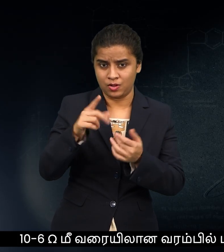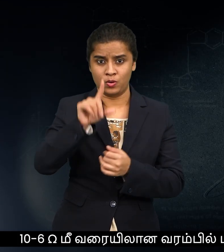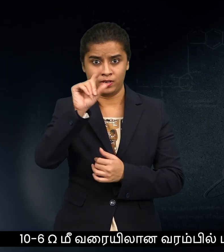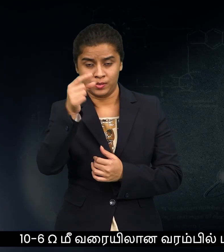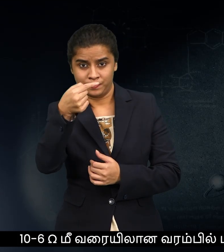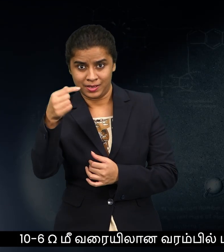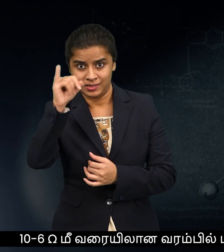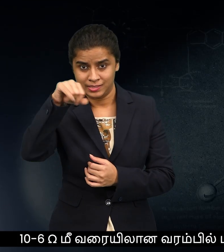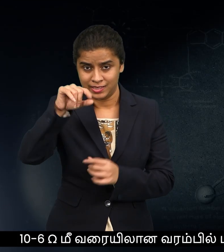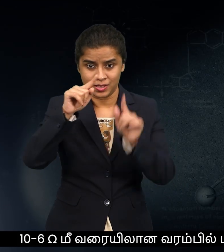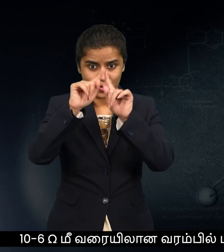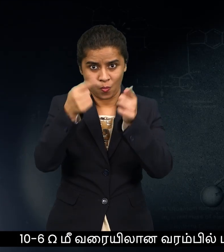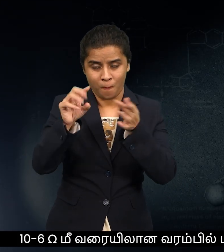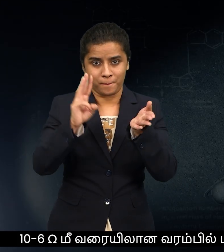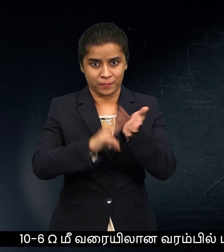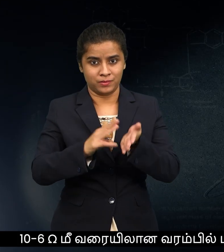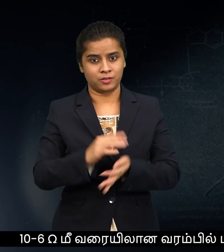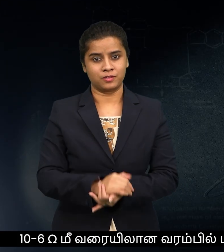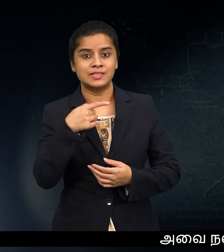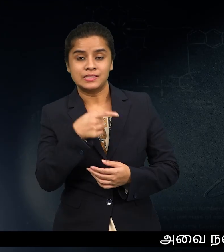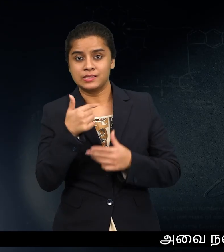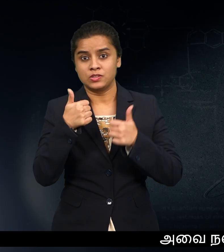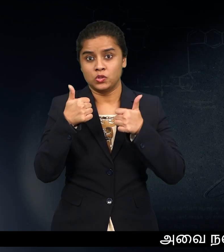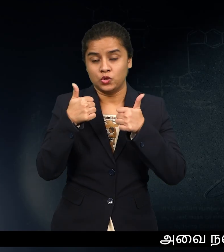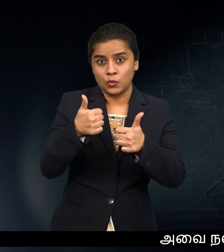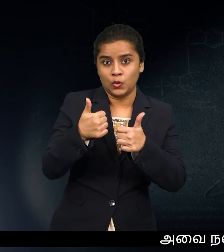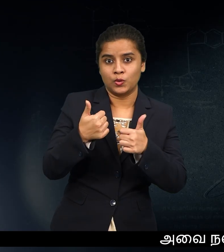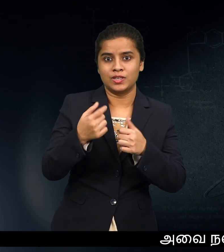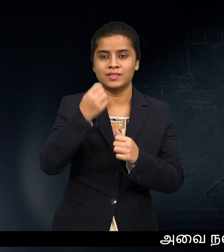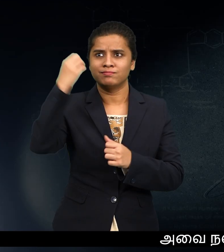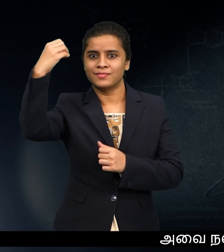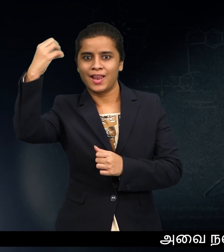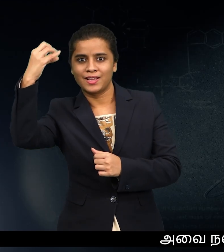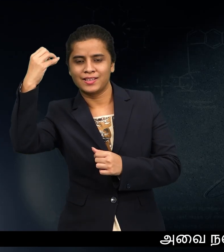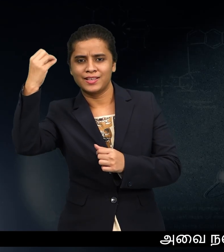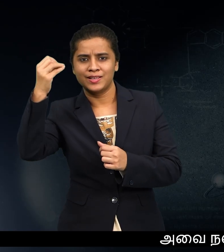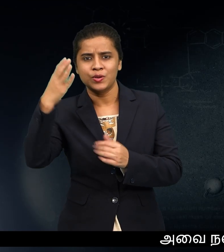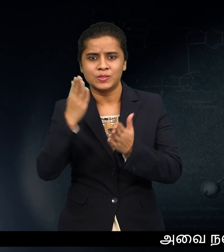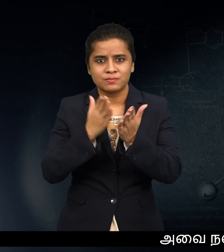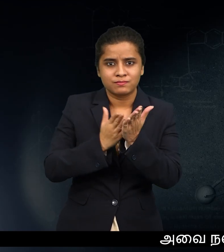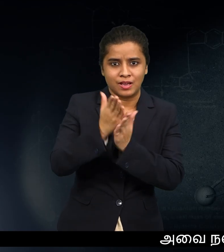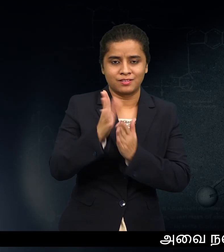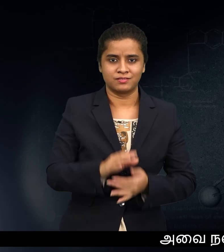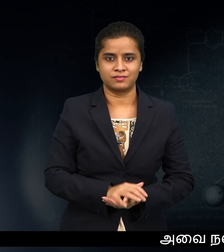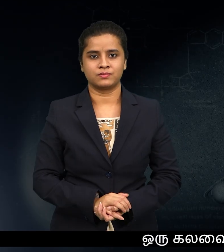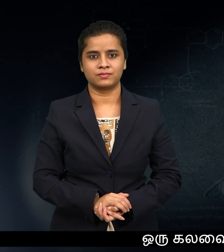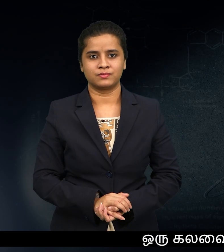வரையிலான வரம்பில் மிக குறைந்த மின்தடை திறன் கொண்டவை. அவை நல்ல மின் கடத்திகள். ஒரு